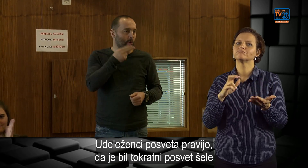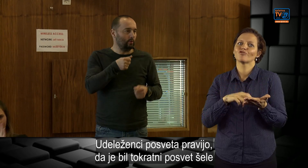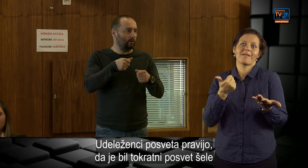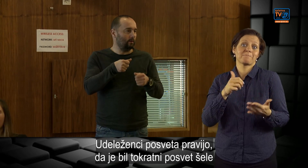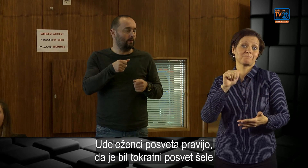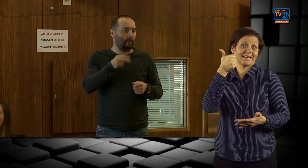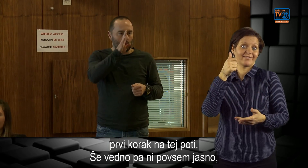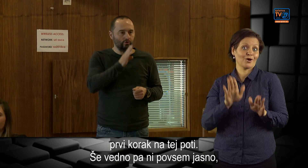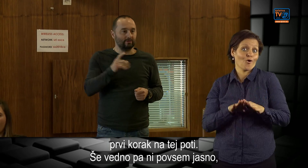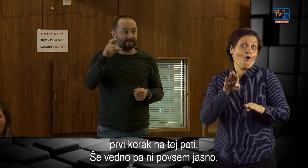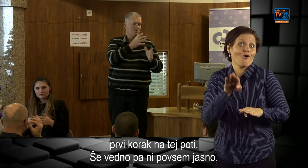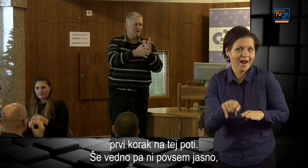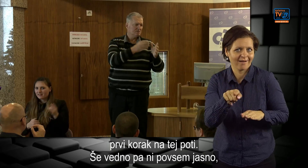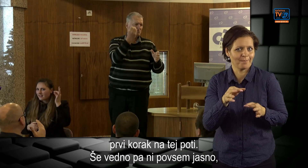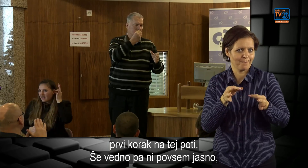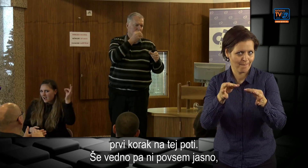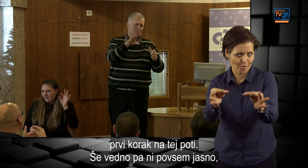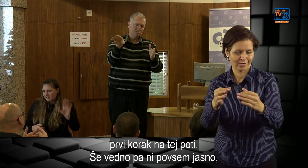šele prvi korak na tej poti.